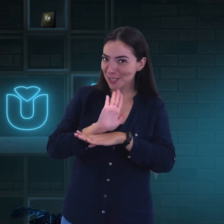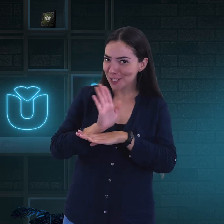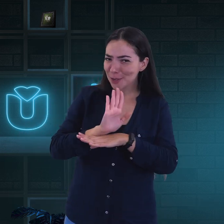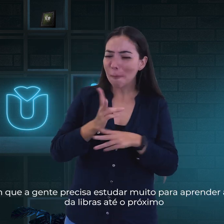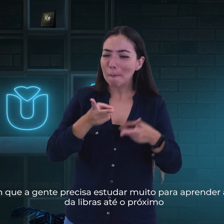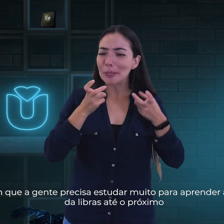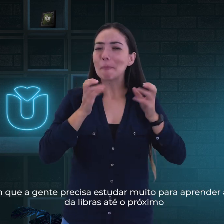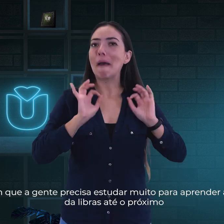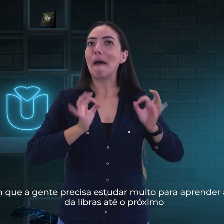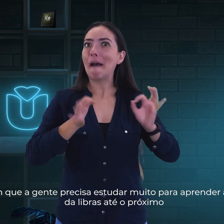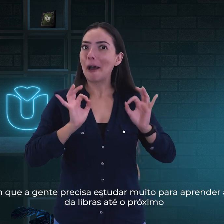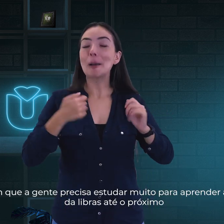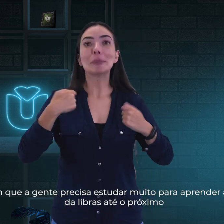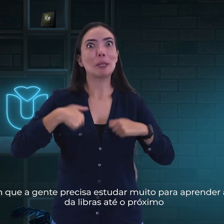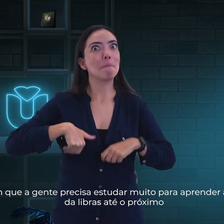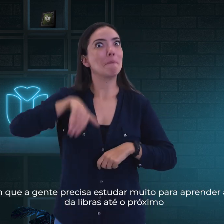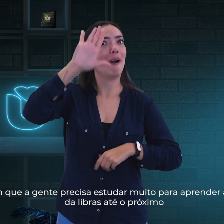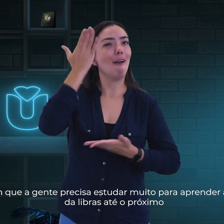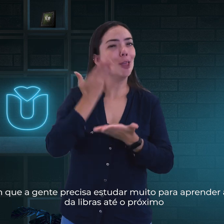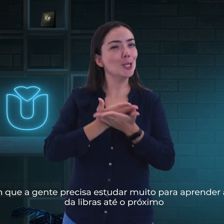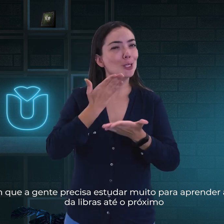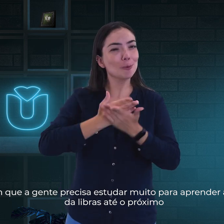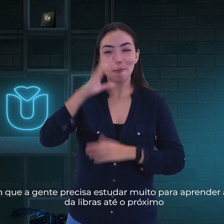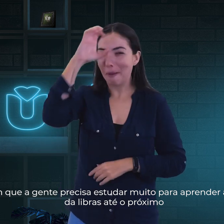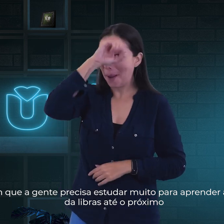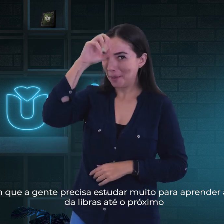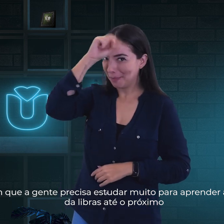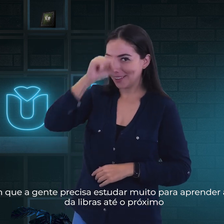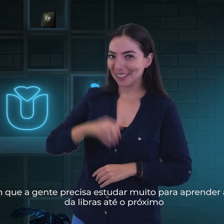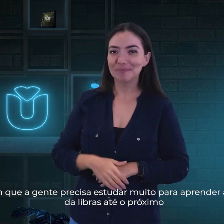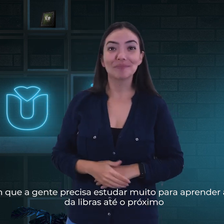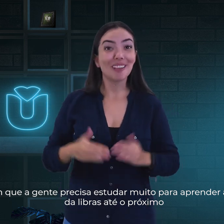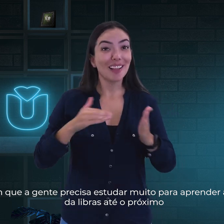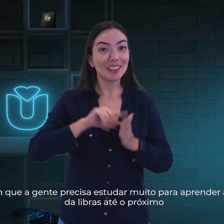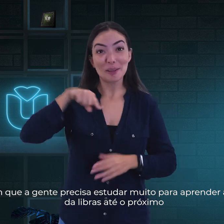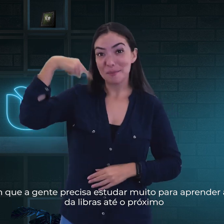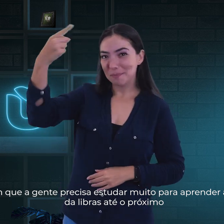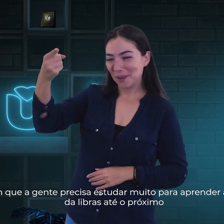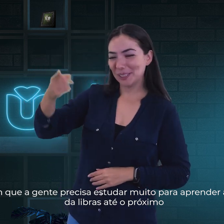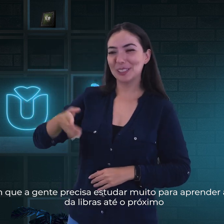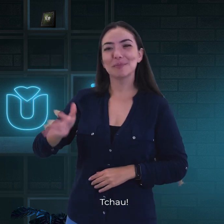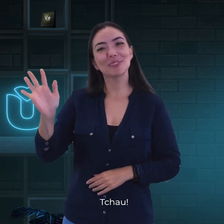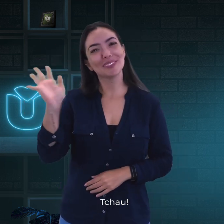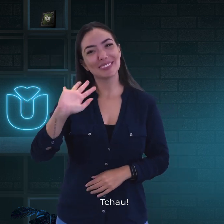E percebam que a gente precisa estudar muito para aprender a estrutura da Libras. Até o próximo. Tchau!